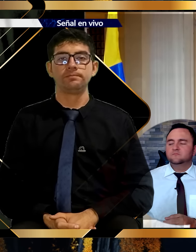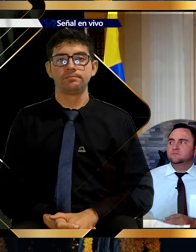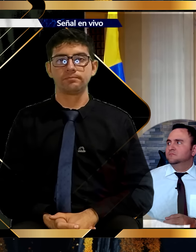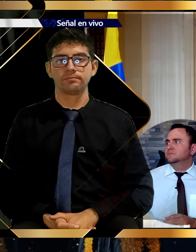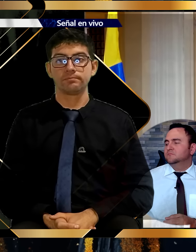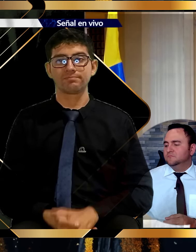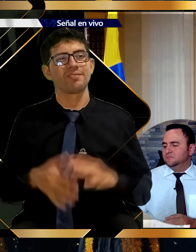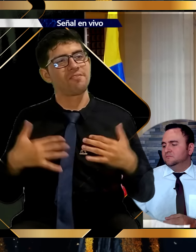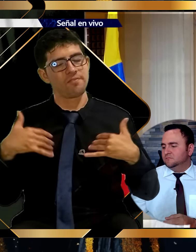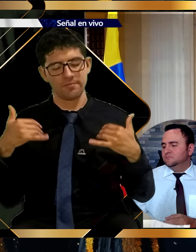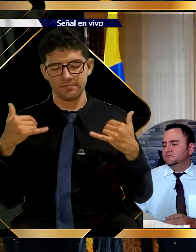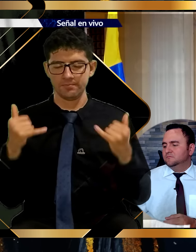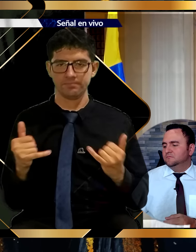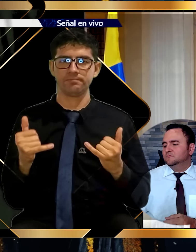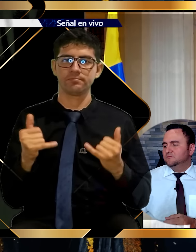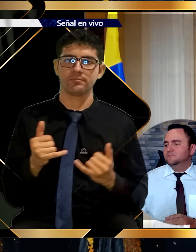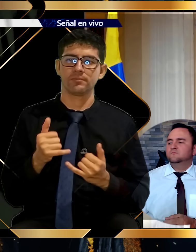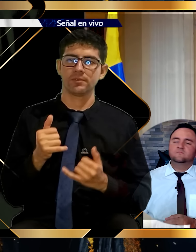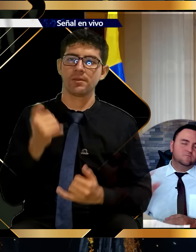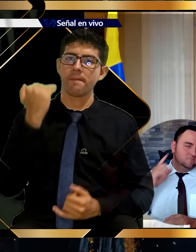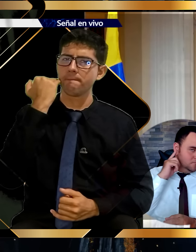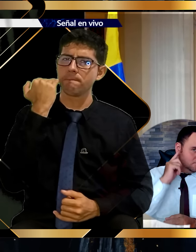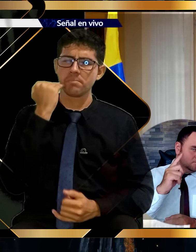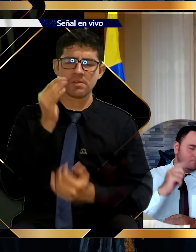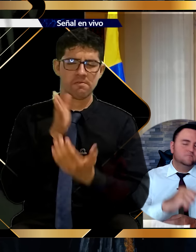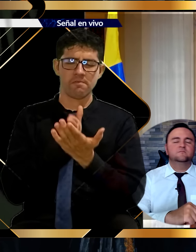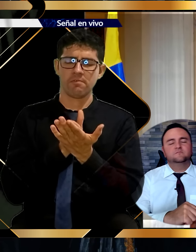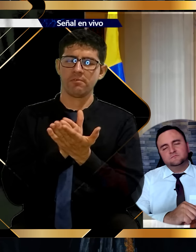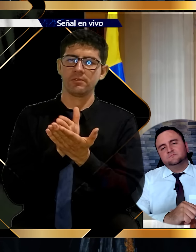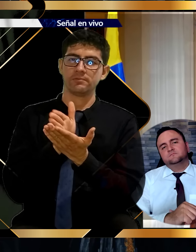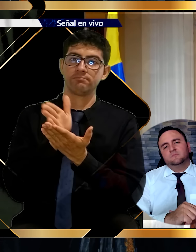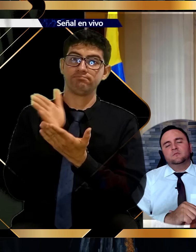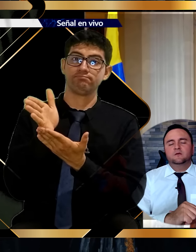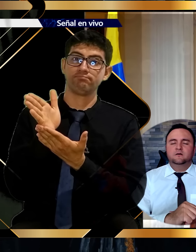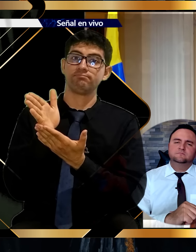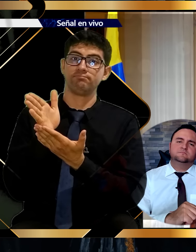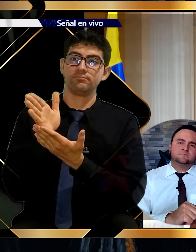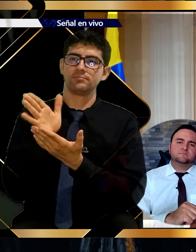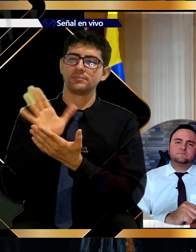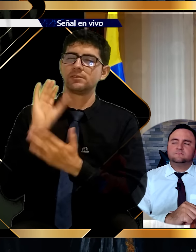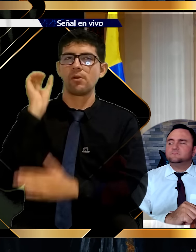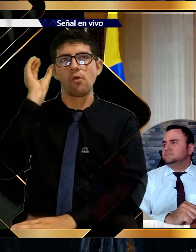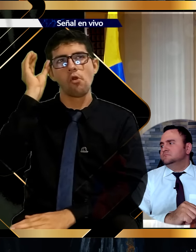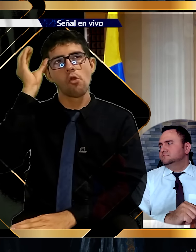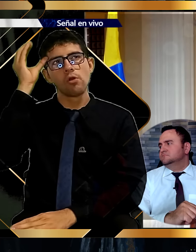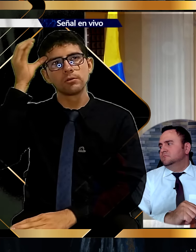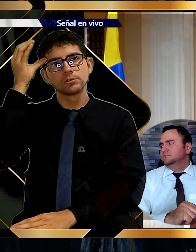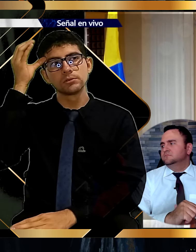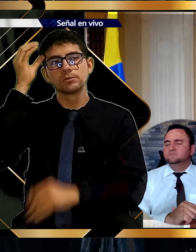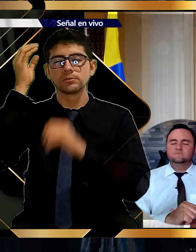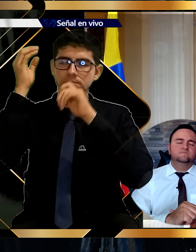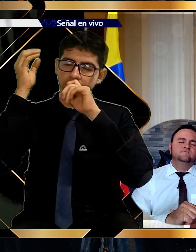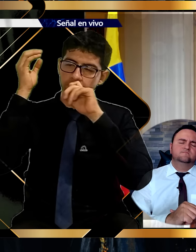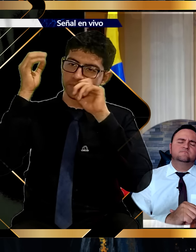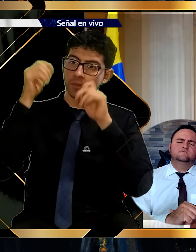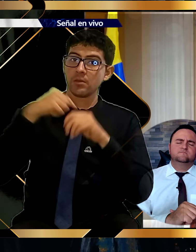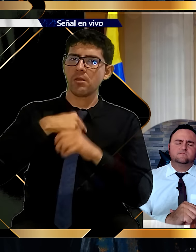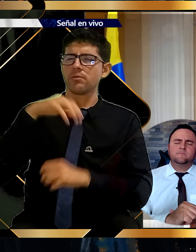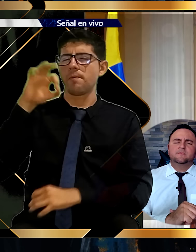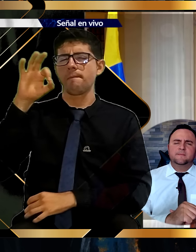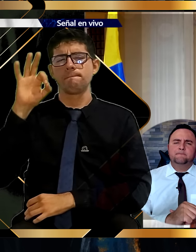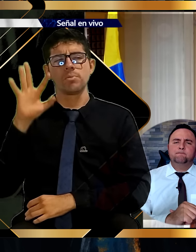Contentos de que hemos tenido mujeres fieles y que tenían conciencia de lo que eran. No es porque sea esposa de pastor ni esposa